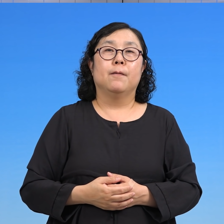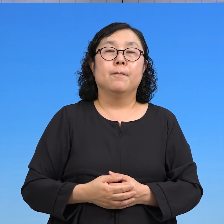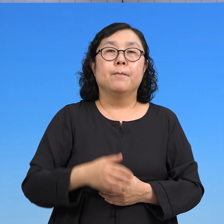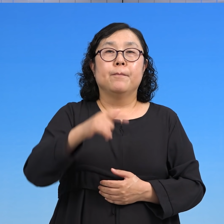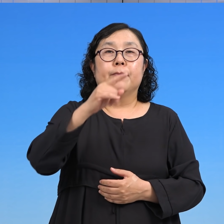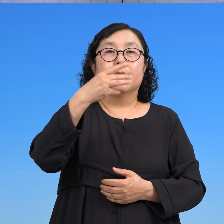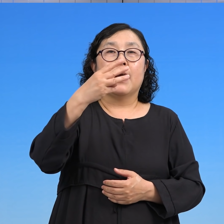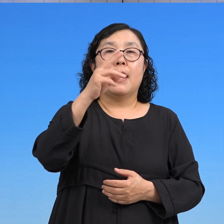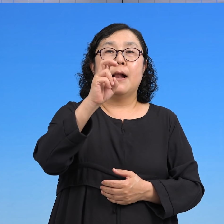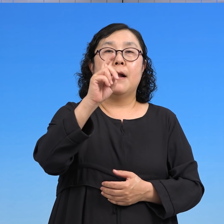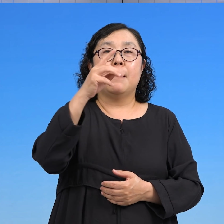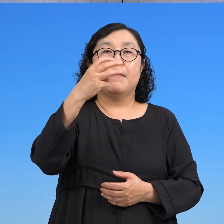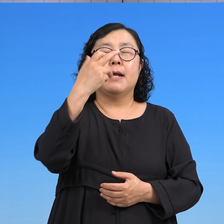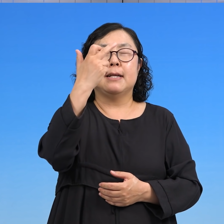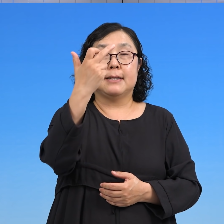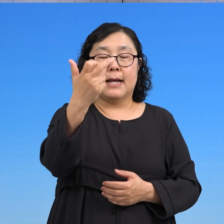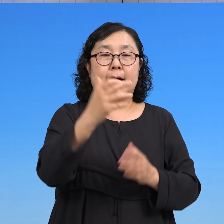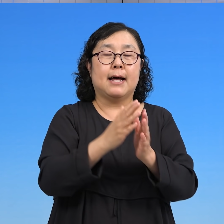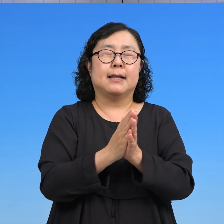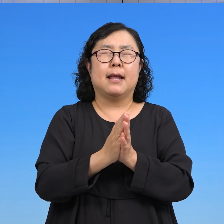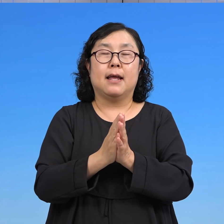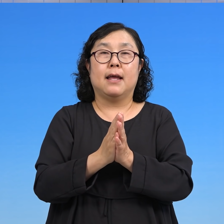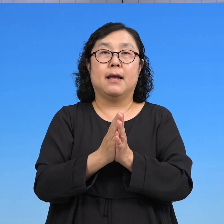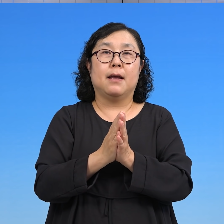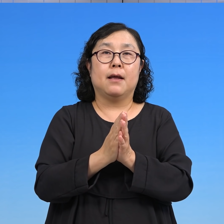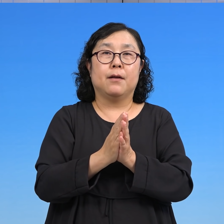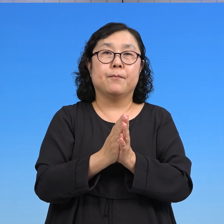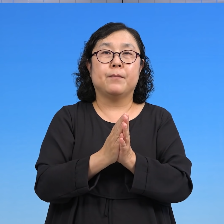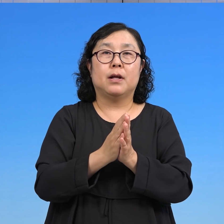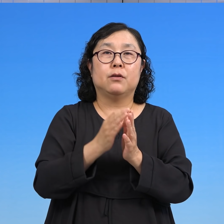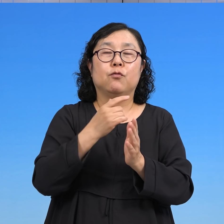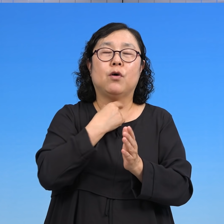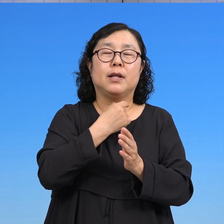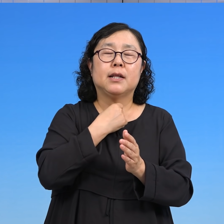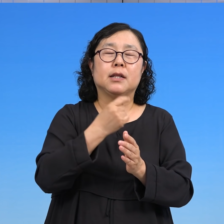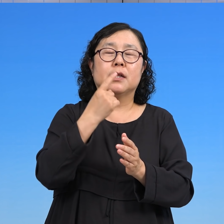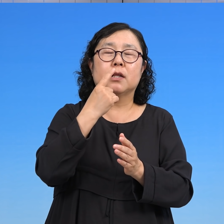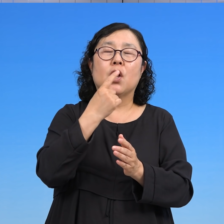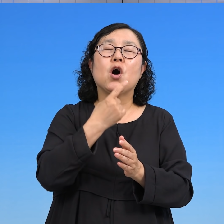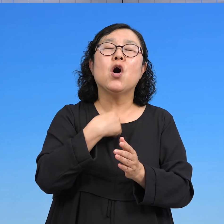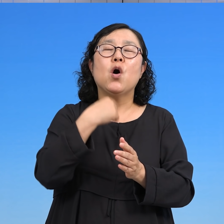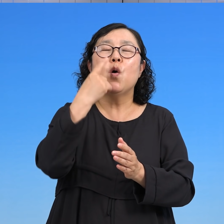갈멜산만 추구했던 부모들이 자녀들에게 하는 절규처럼 들리기도 하고요.